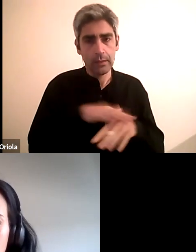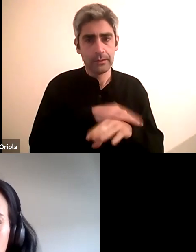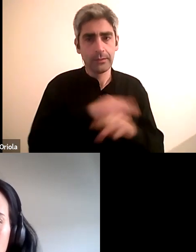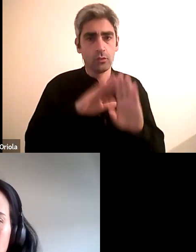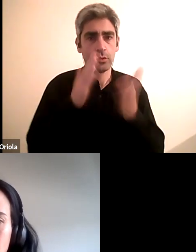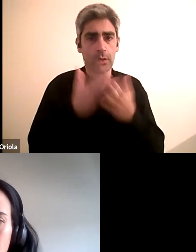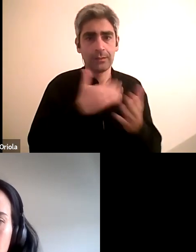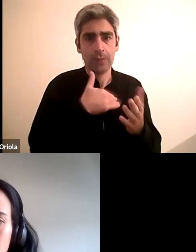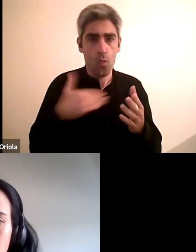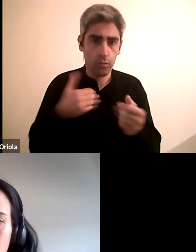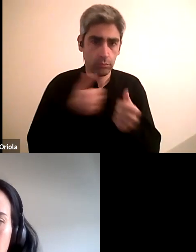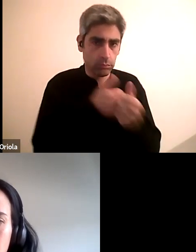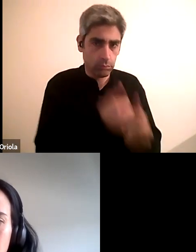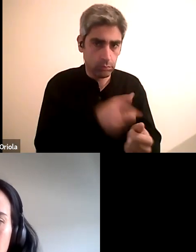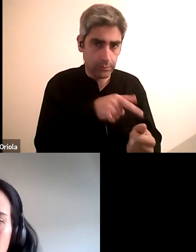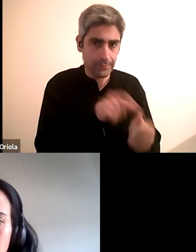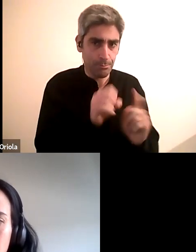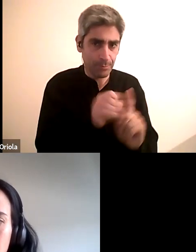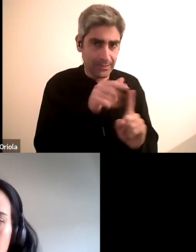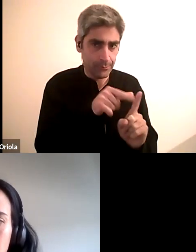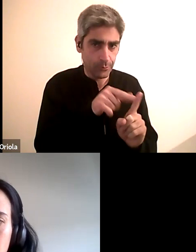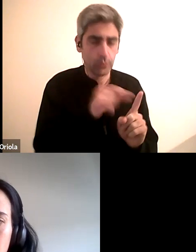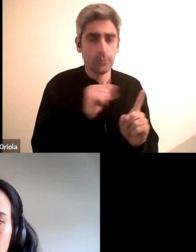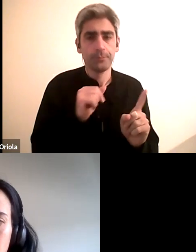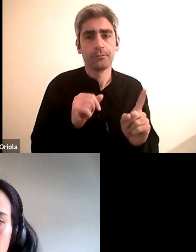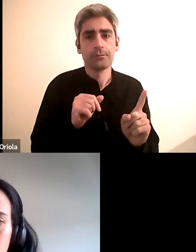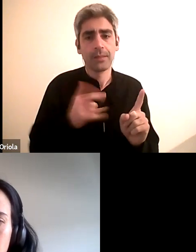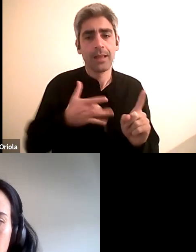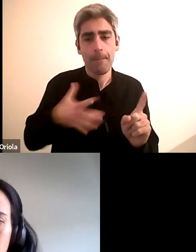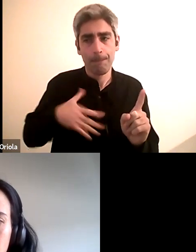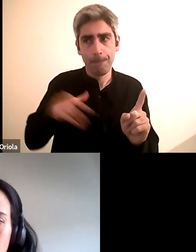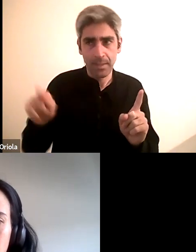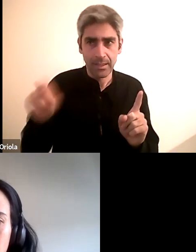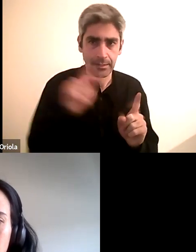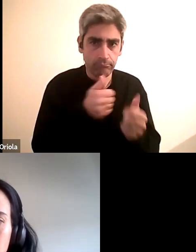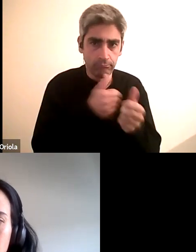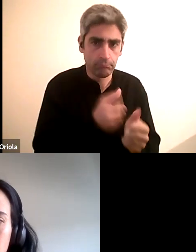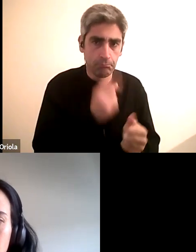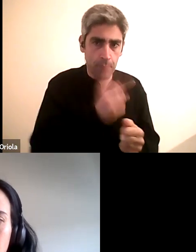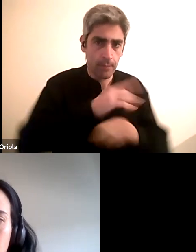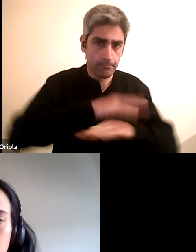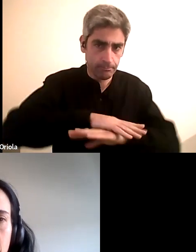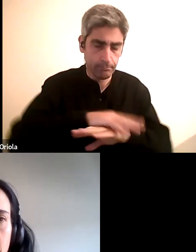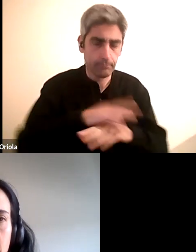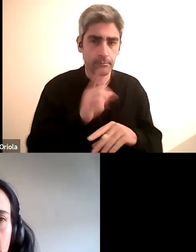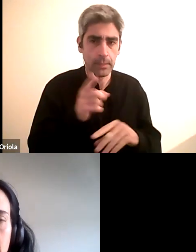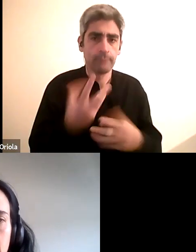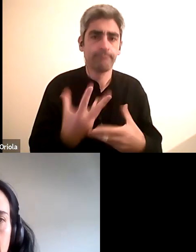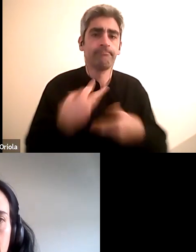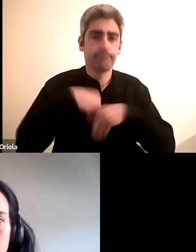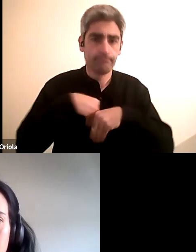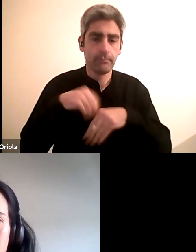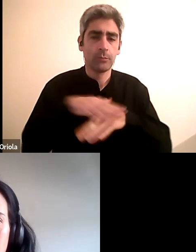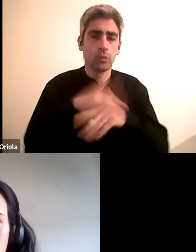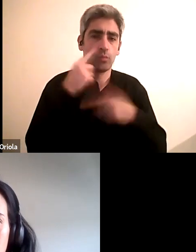Saúde, essa aplicação desses princípios nas empresas. Isto é, as empresas vão ter que incorporar, e a administração